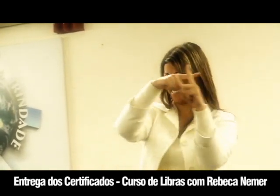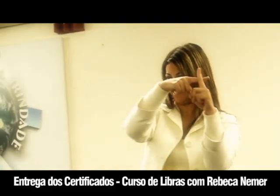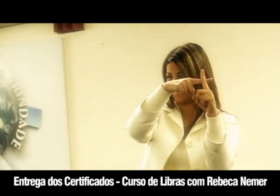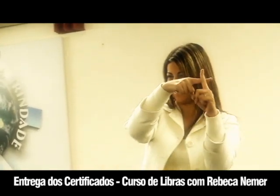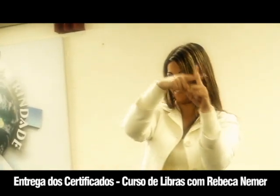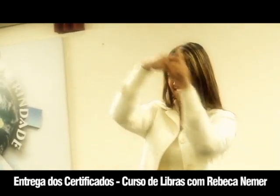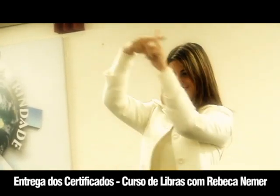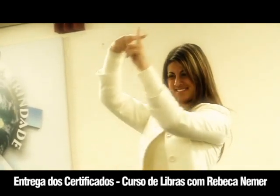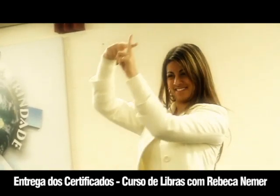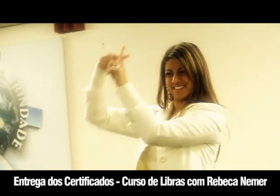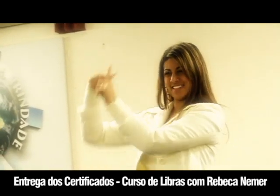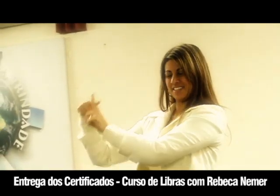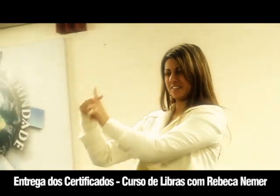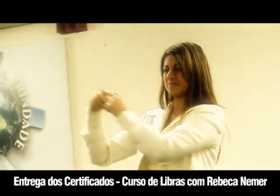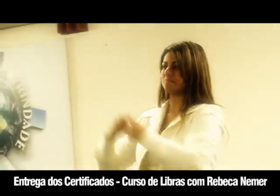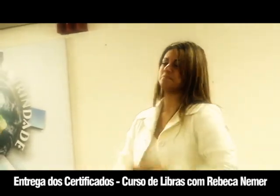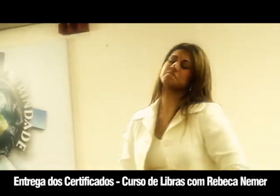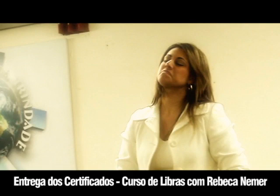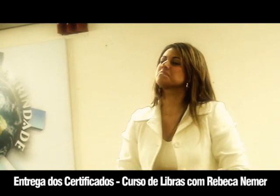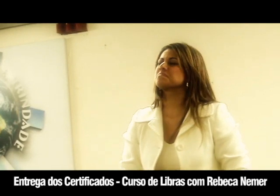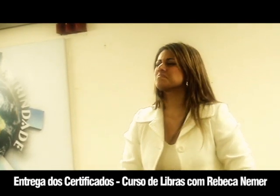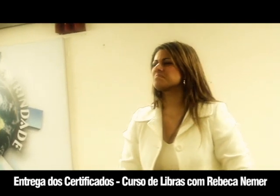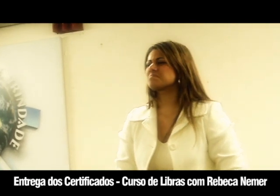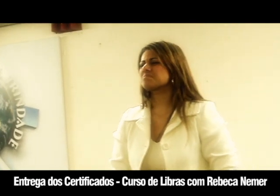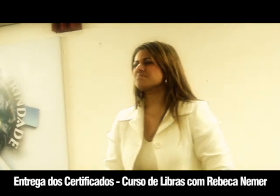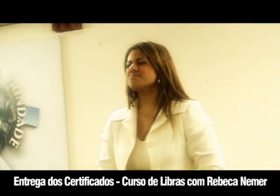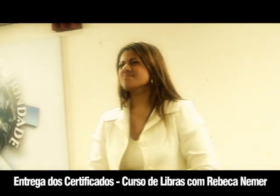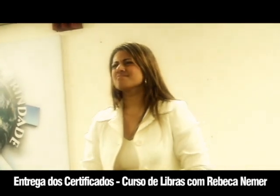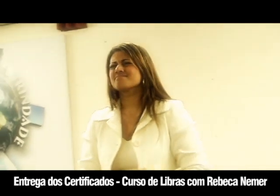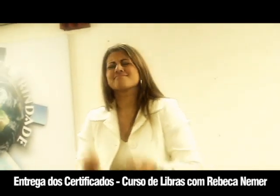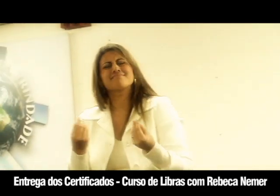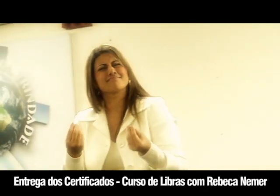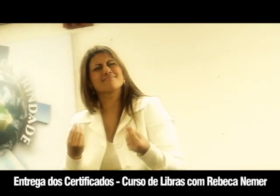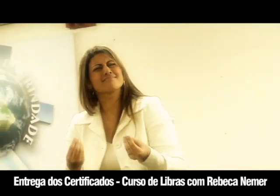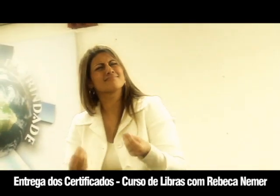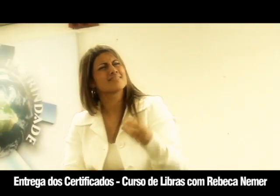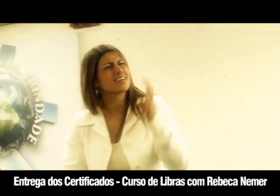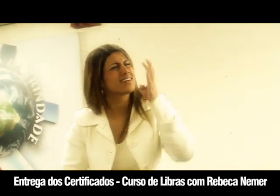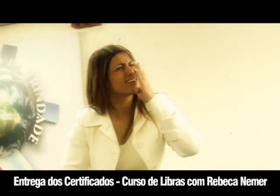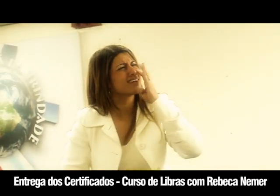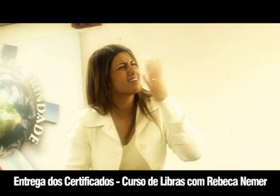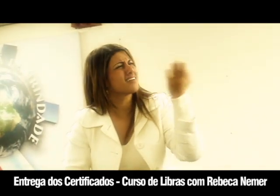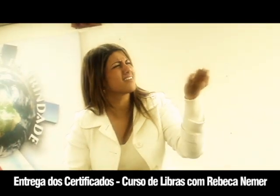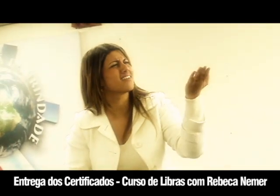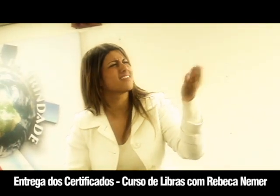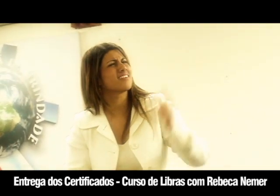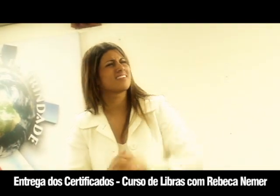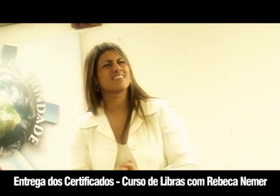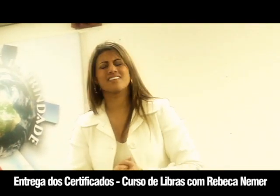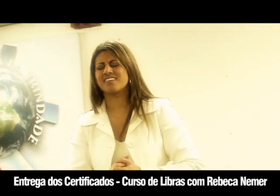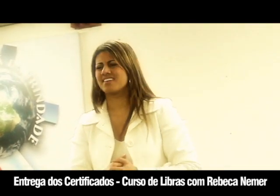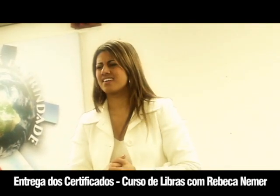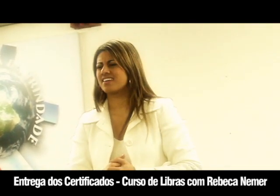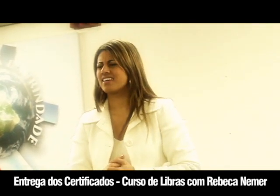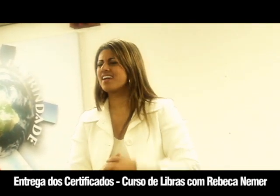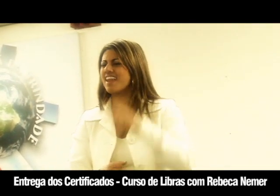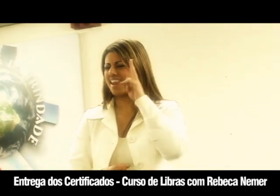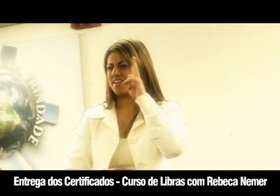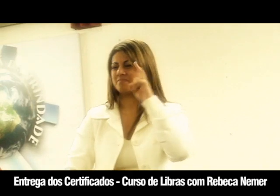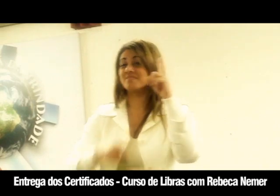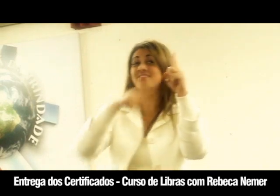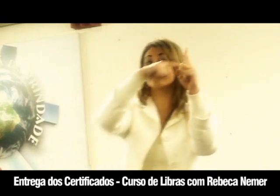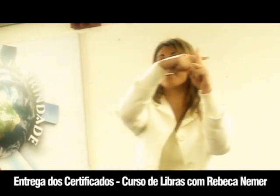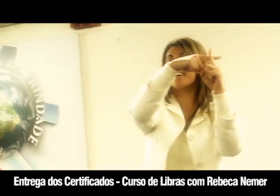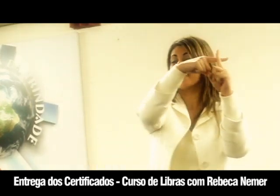cruz da rejeição, daquele homem que estava ali morrendo e rejeitou a Cristo. Ele morreu